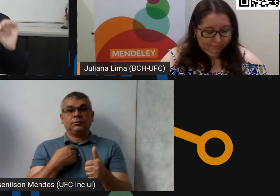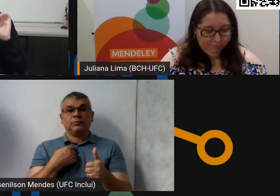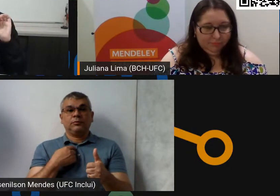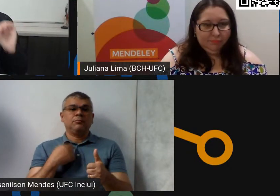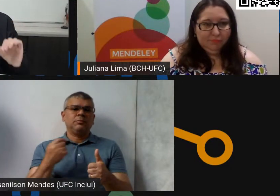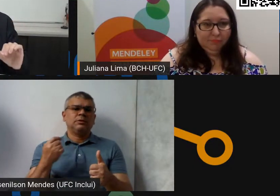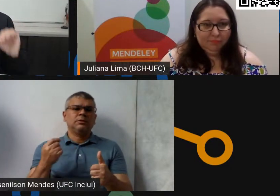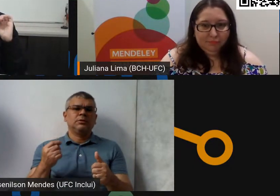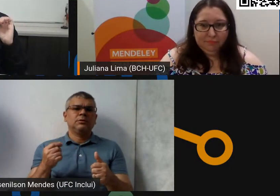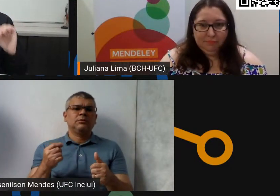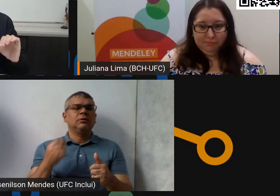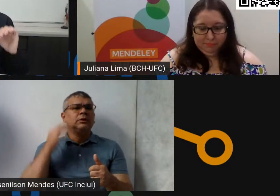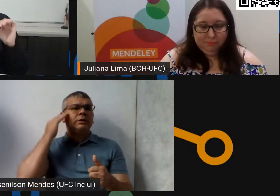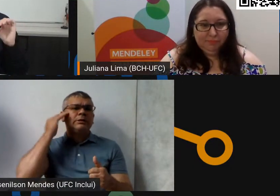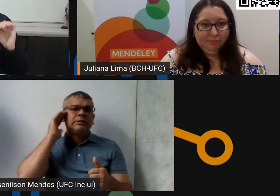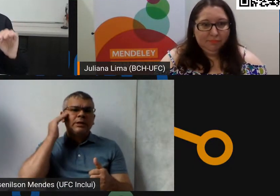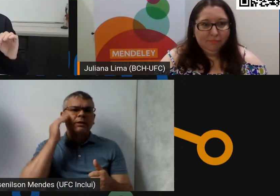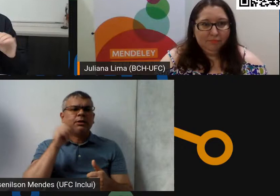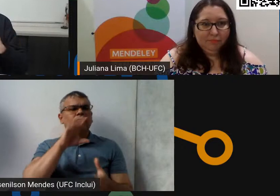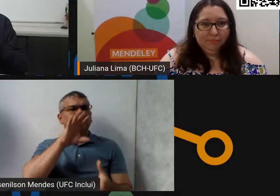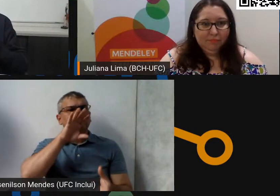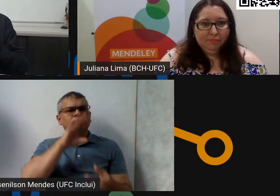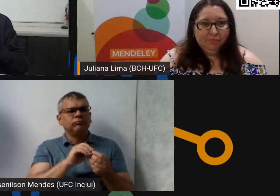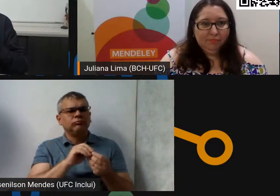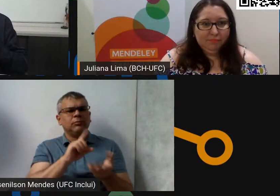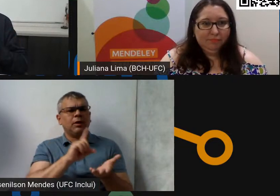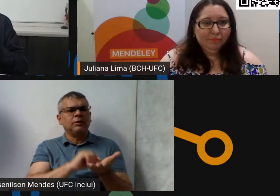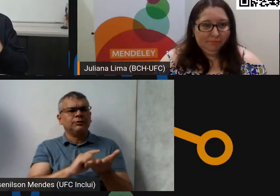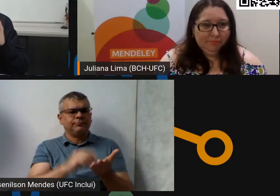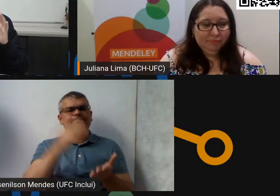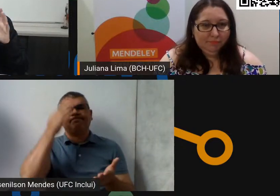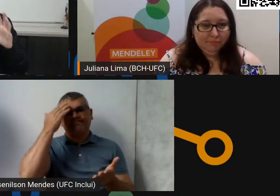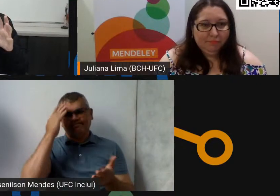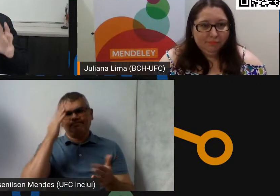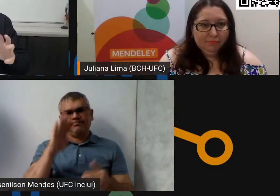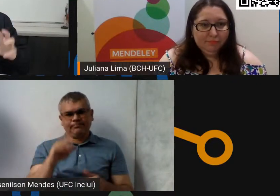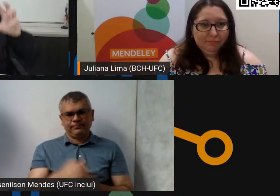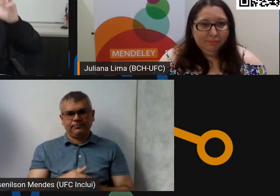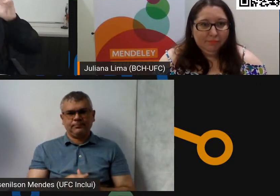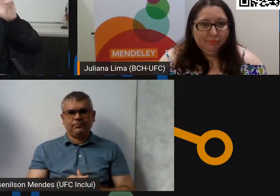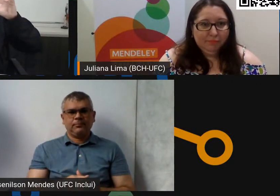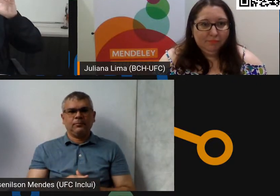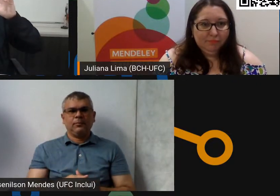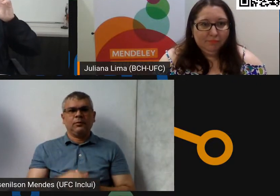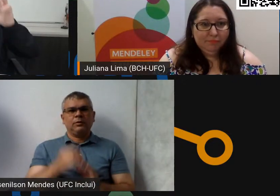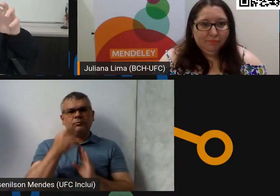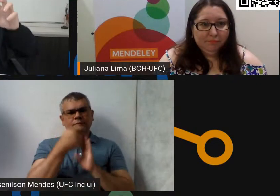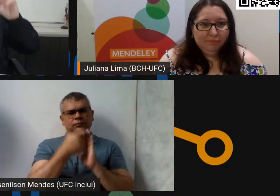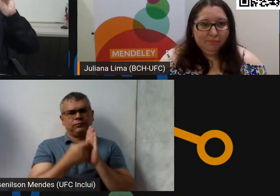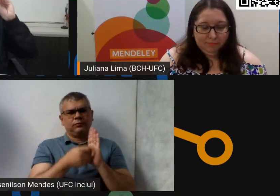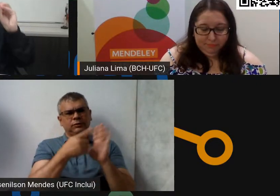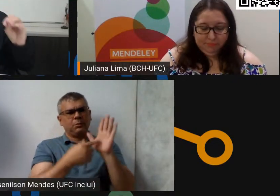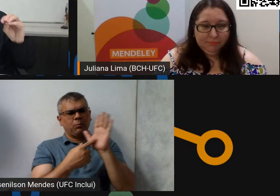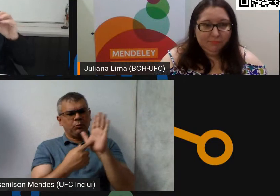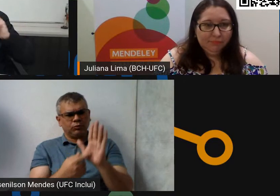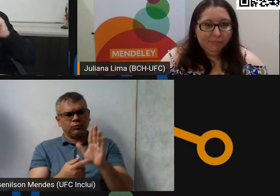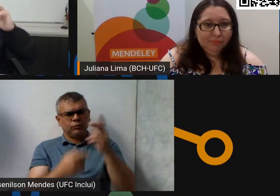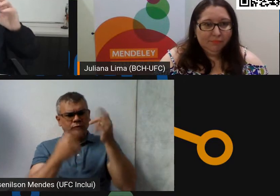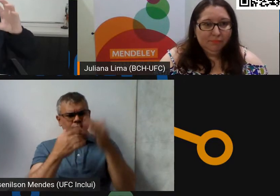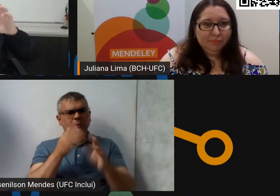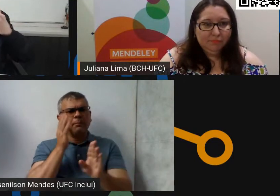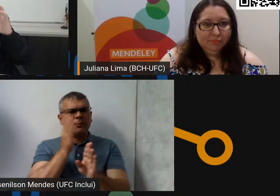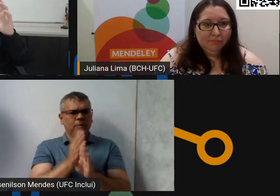parágrafo, que ele entendeu a essência do artigo. Então, ele vai fazer um parágrafo, ó, você tentou, você mostrou isso por causa